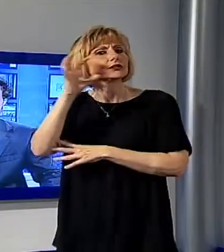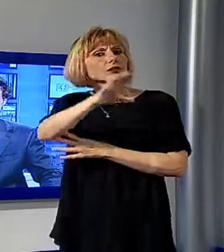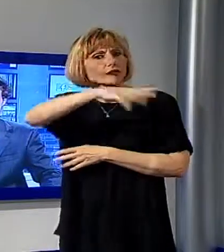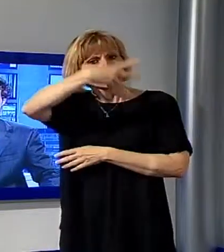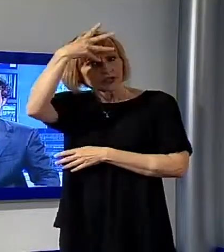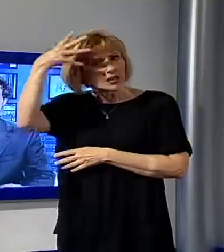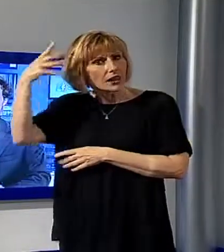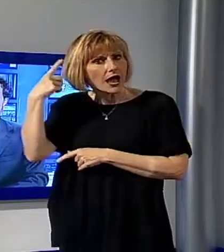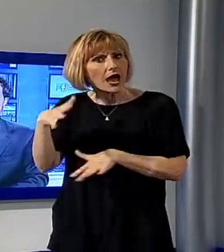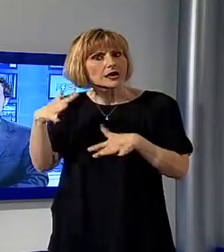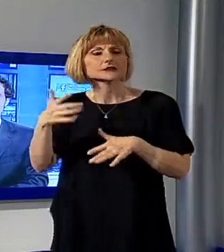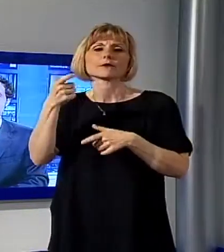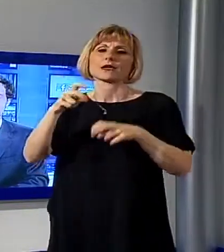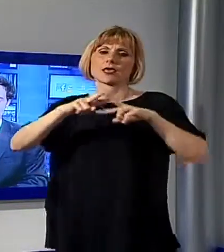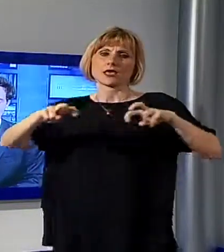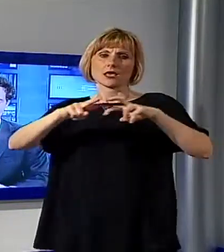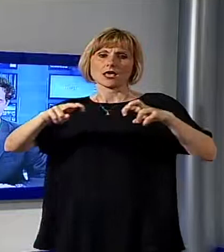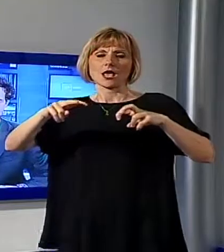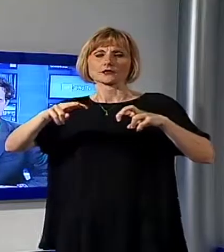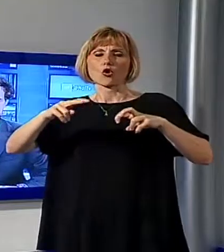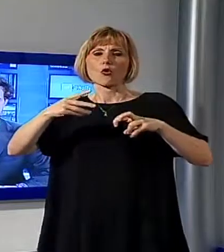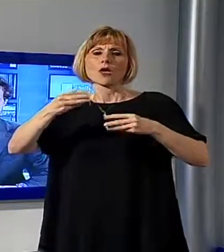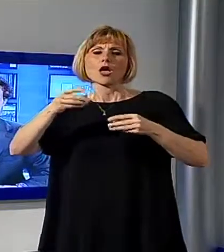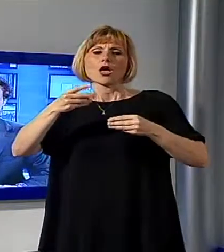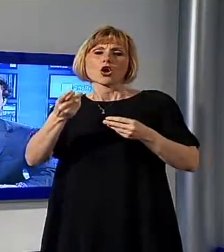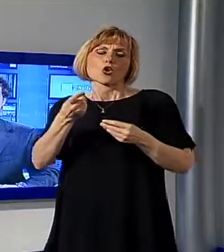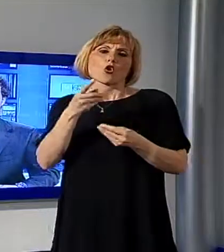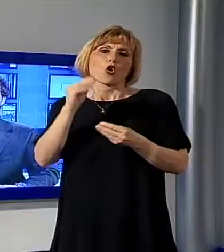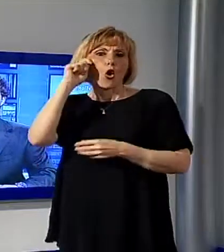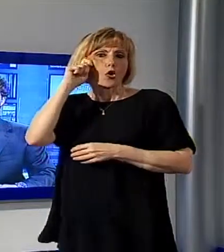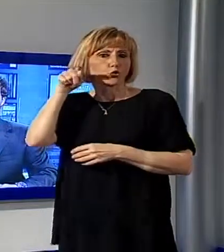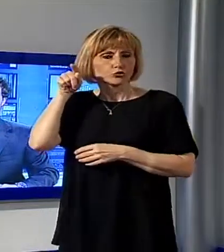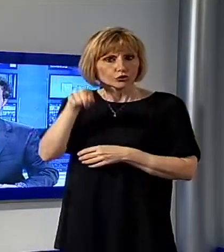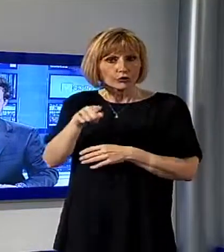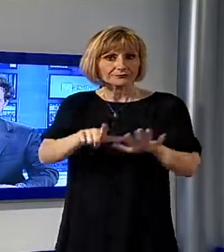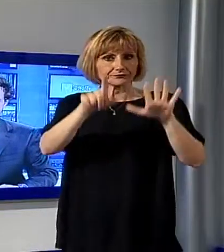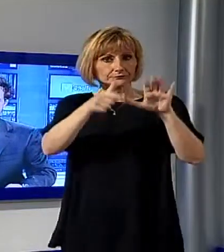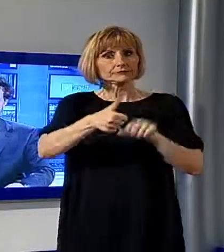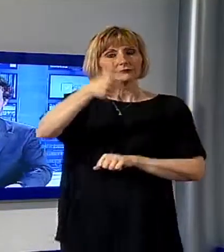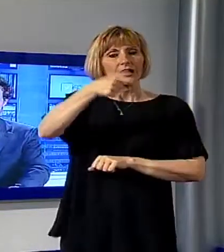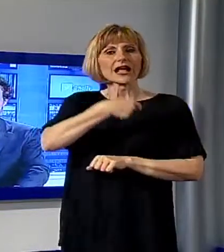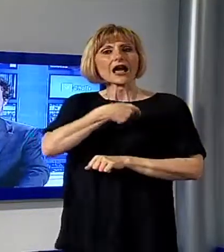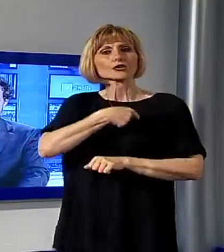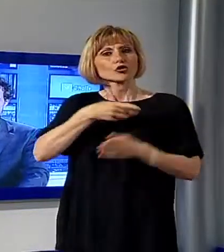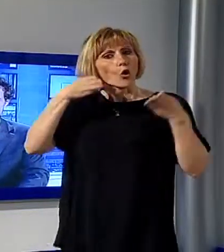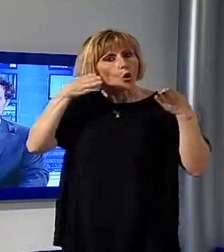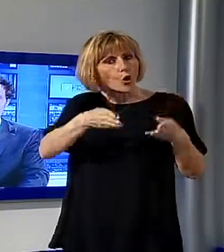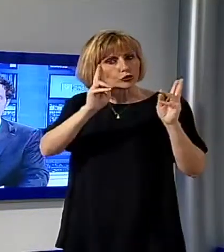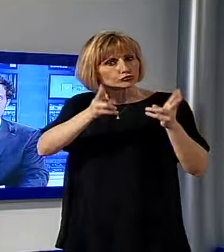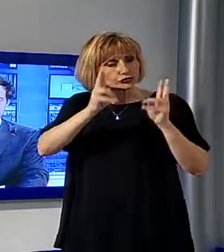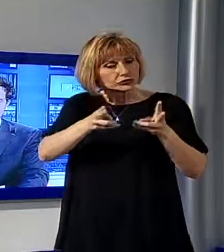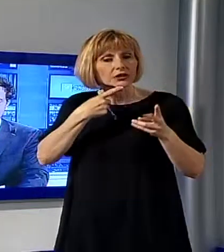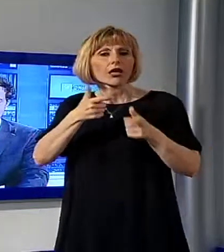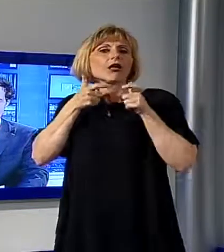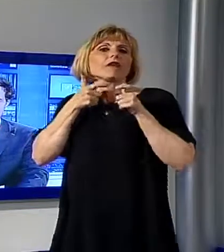Finanza nell'ambito di un'inchiesta per corruzione. Sette primari di cardiologia sono accusati di aver viaggiato